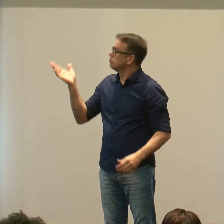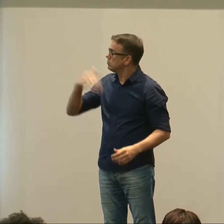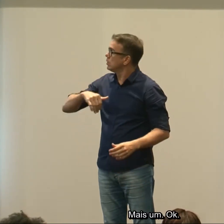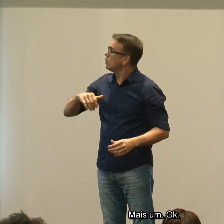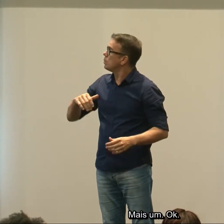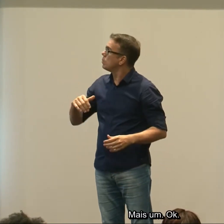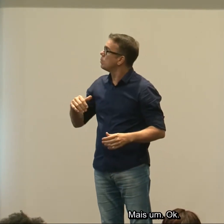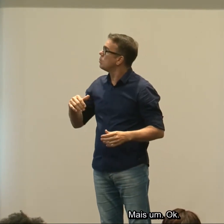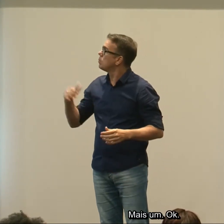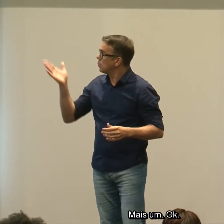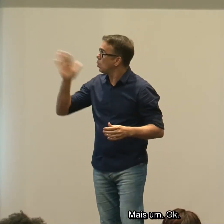Mais um?